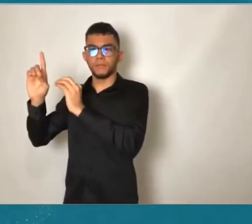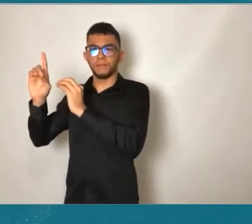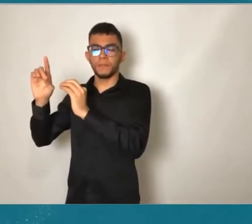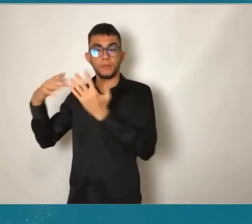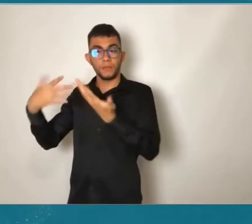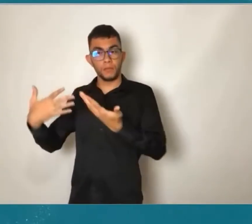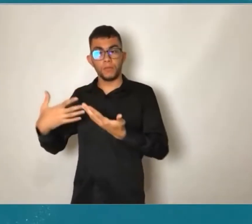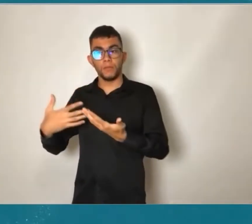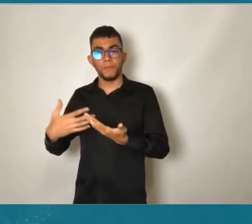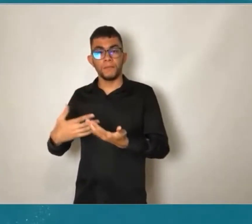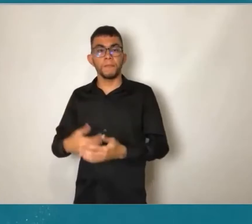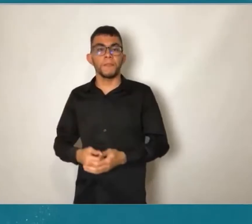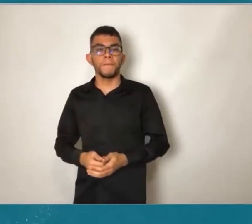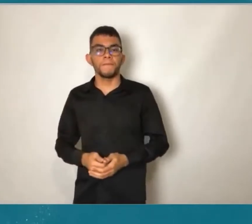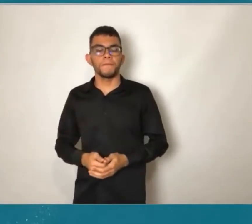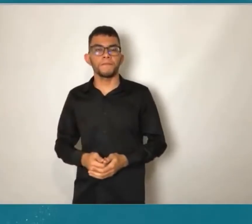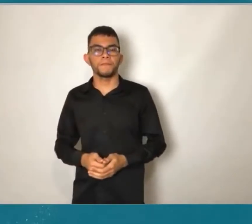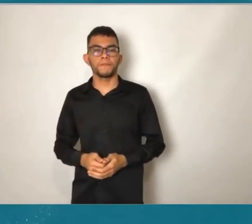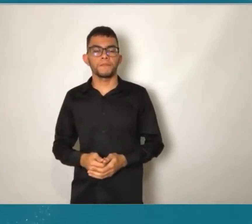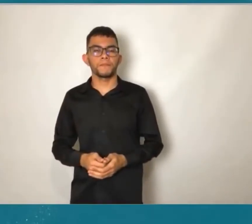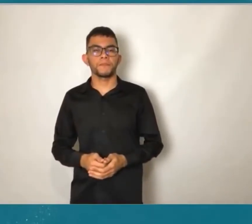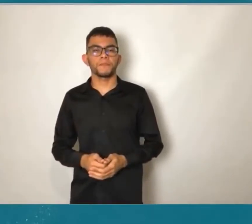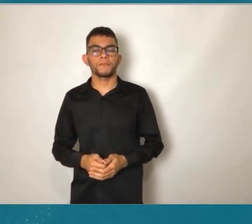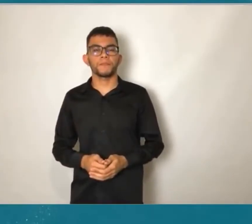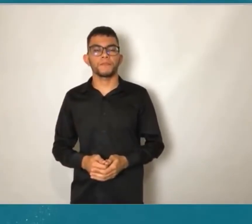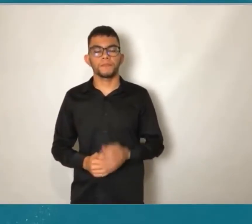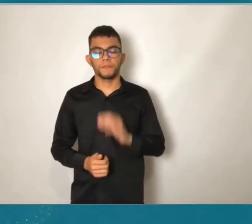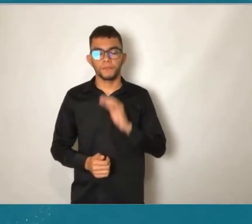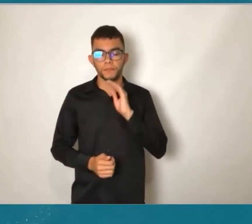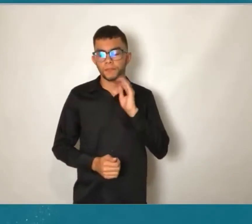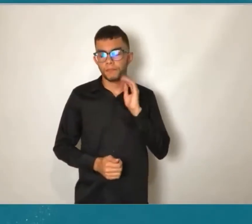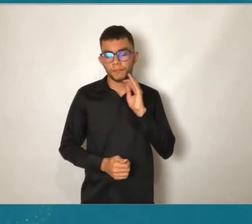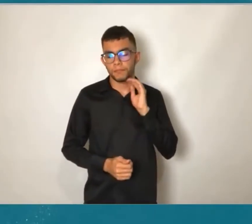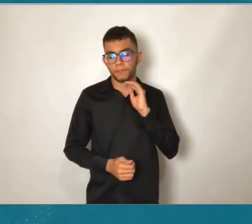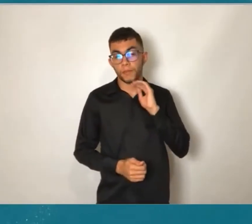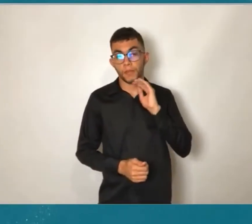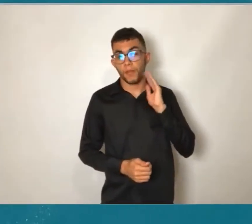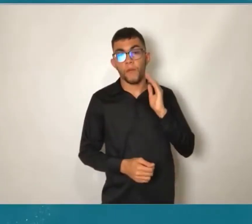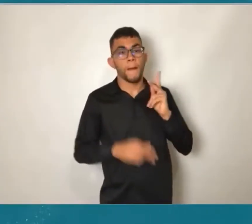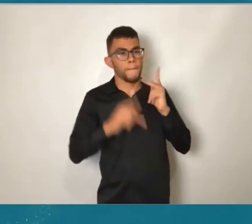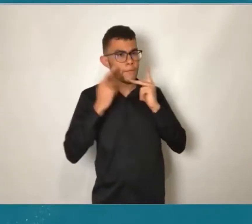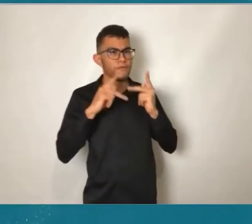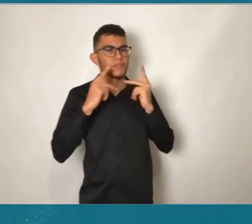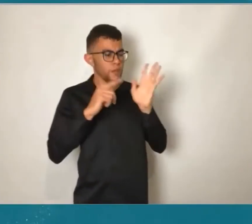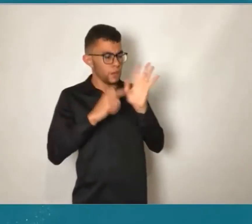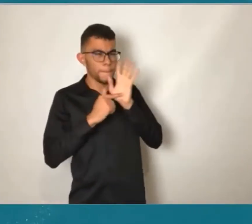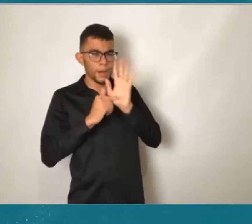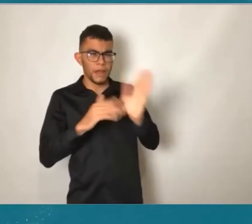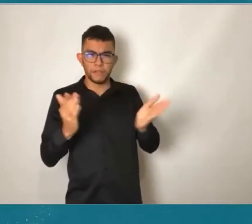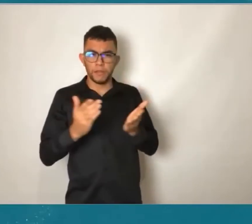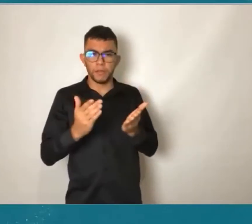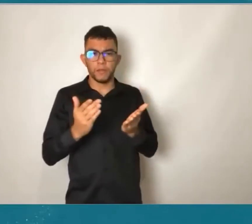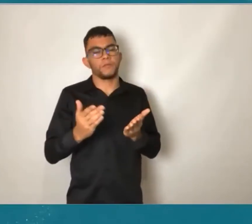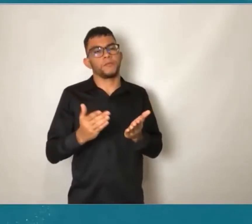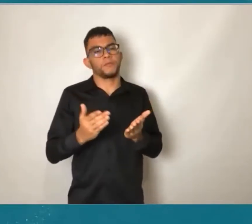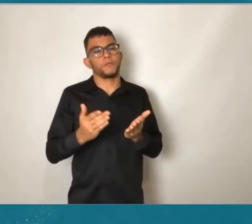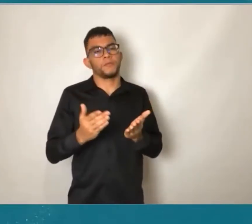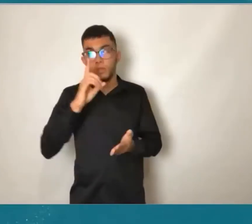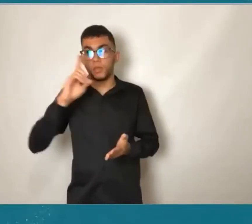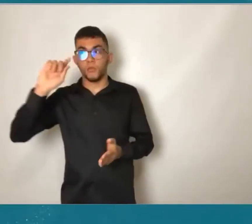para vocês darem uma olhada, no capítulo 7, versículo 1, diz assim: Sucedeu nos dias de Acás, filho de